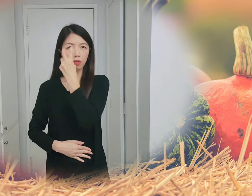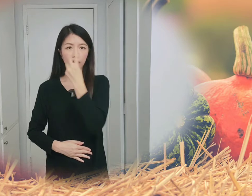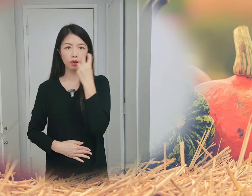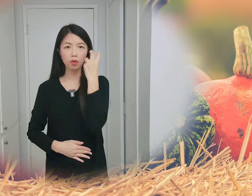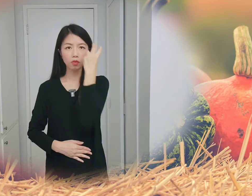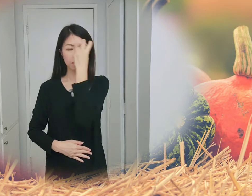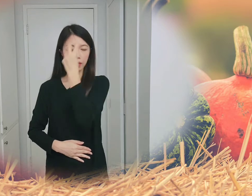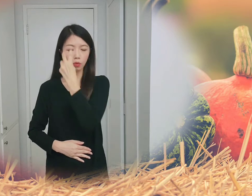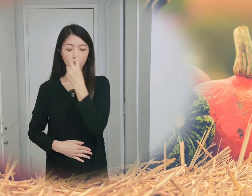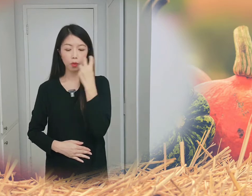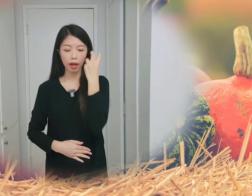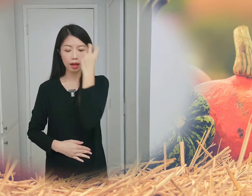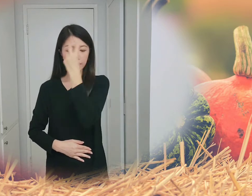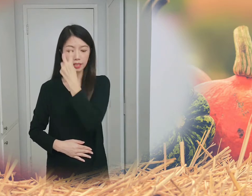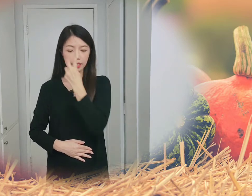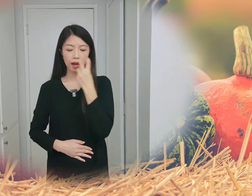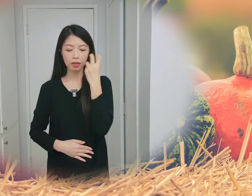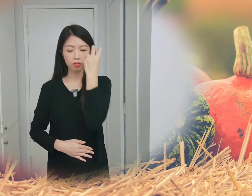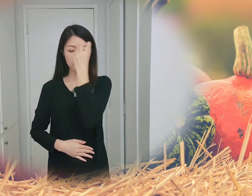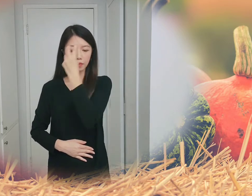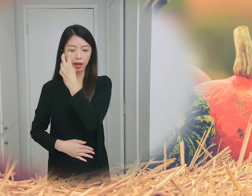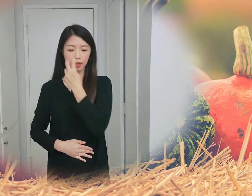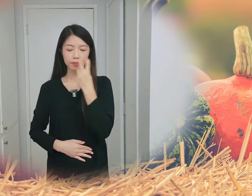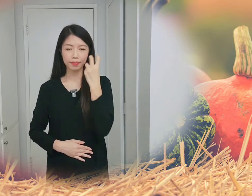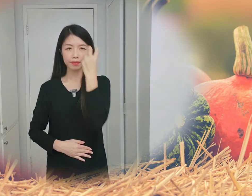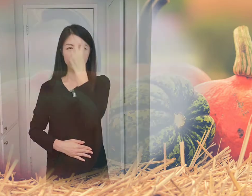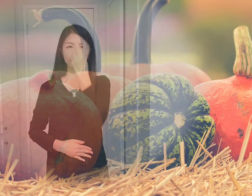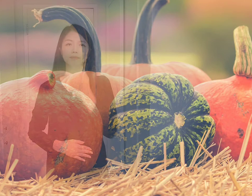쪽에서 이렇게 돌려주시면 돼요. 돌보다, 지키다, 이런 뜻입니다.